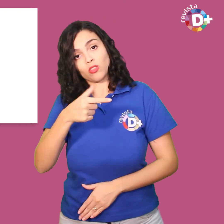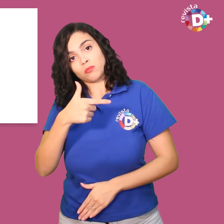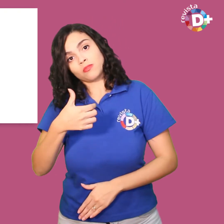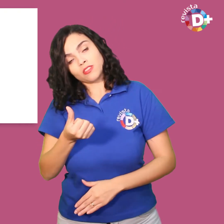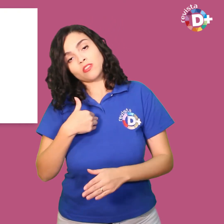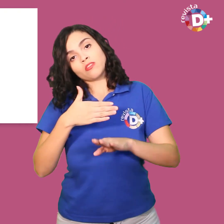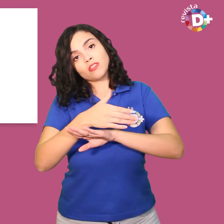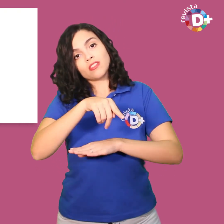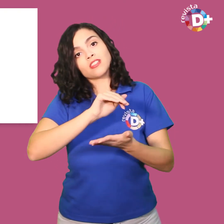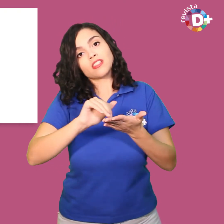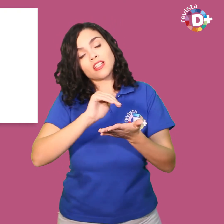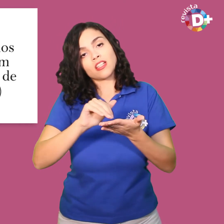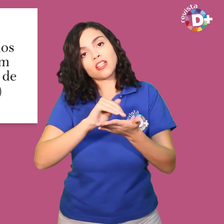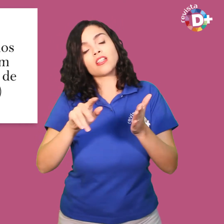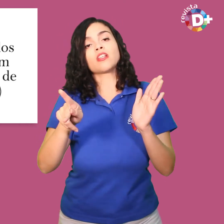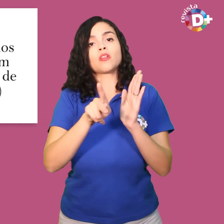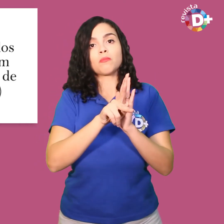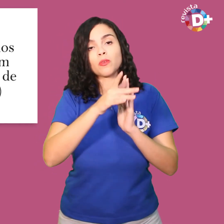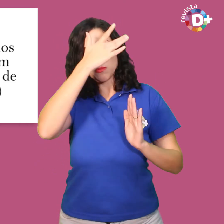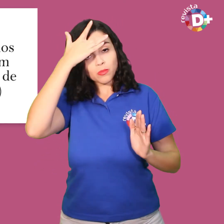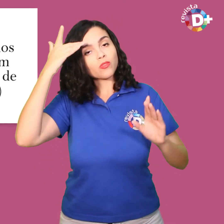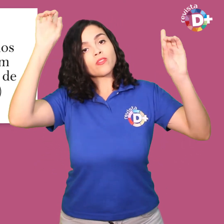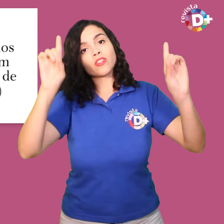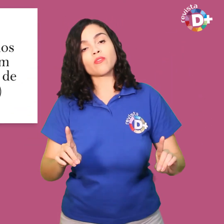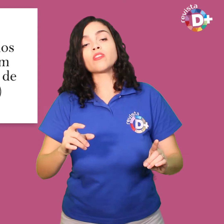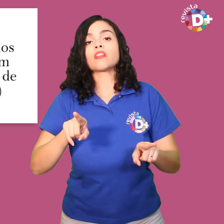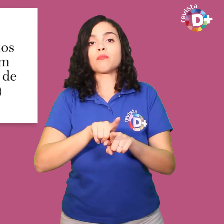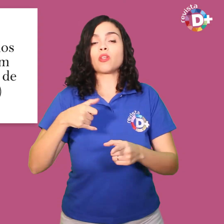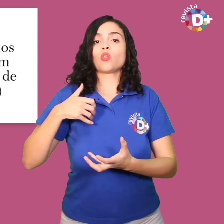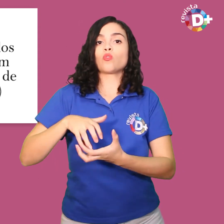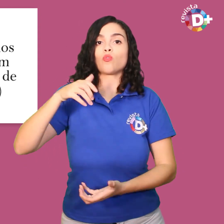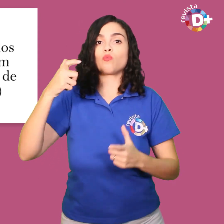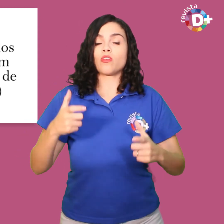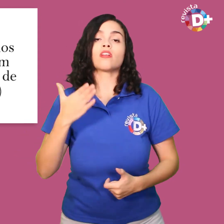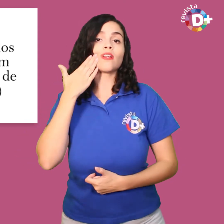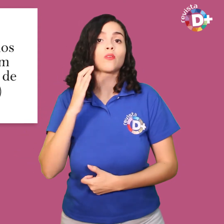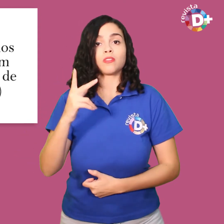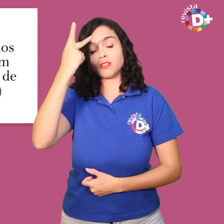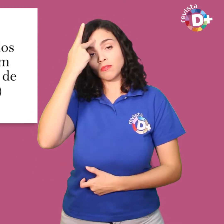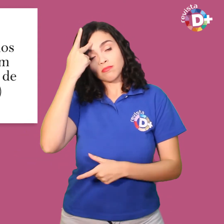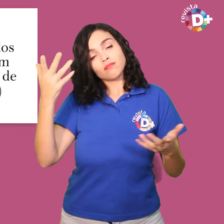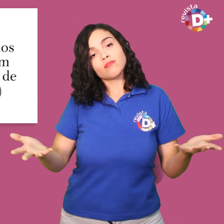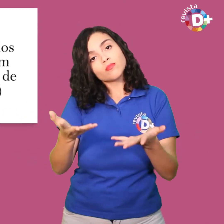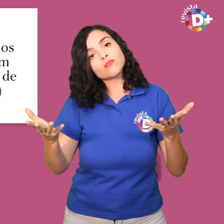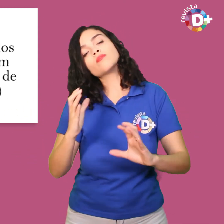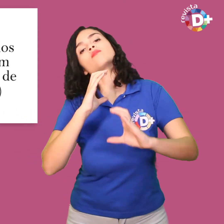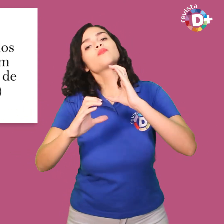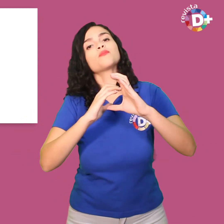Direitos da Pessoa com Deficiência e do Idoso de Caraguatatuba, São Paulo, sendo responsável por fomentar a comunicação inclusiva por